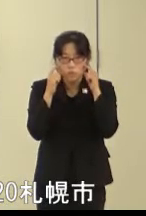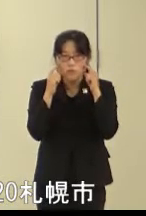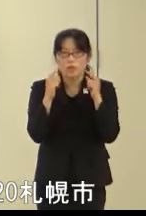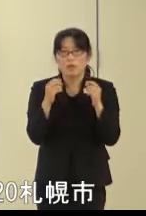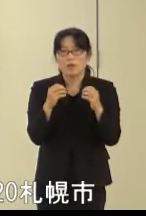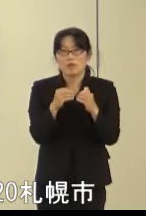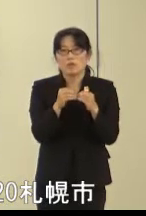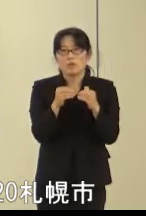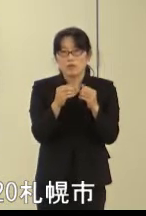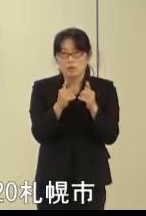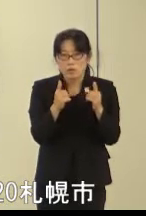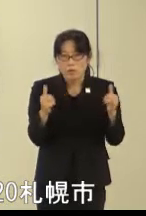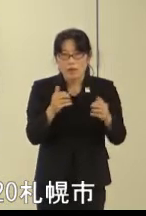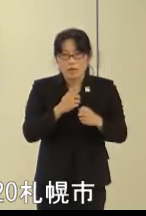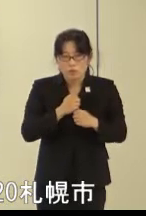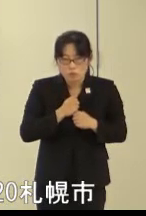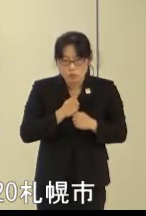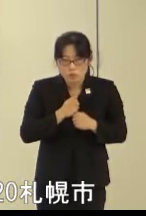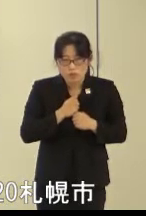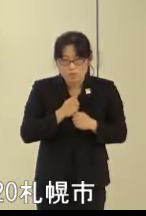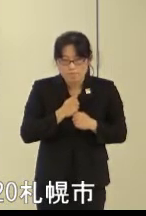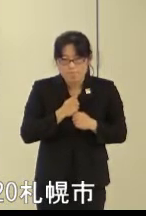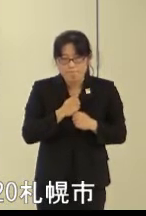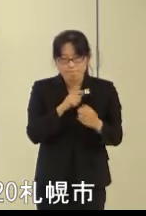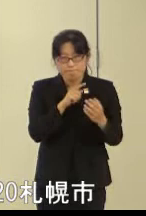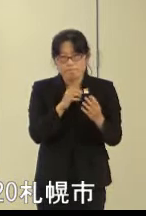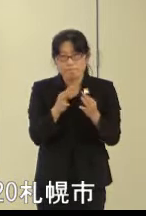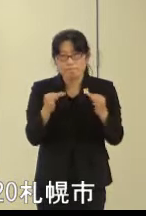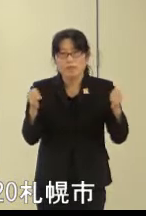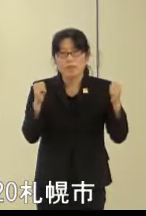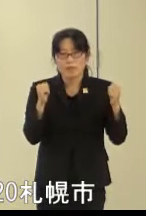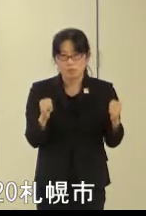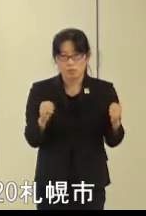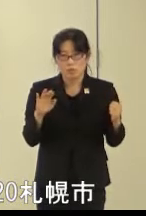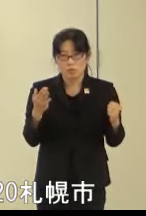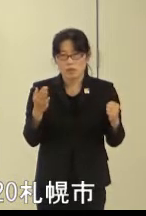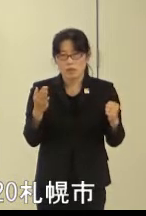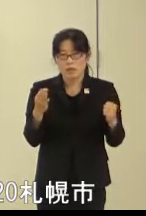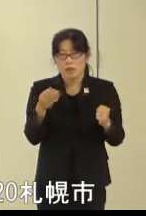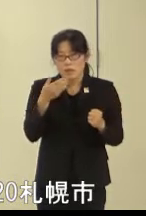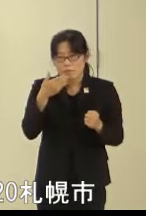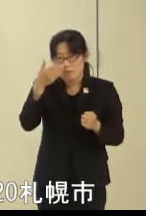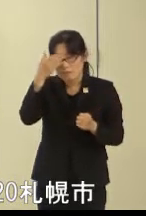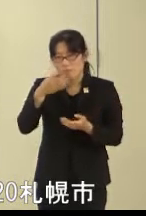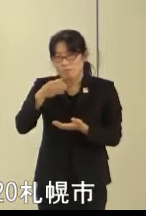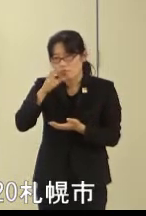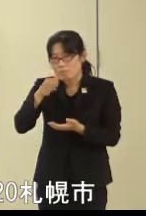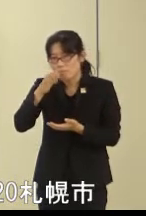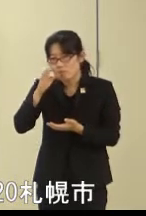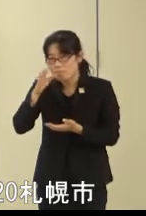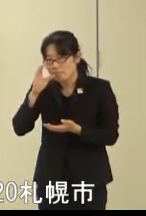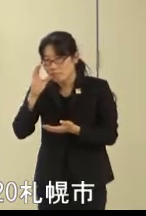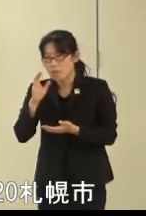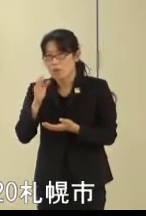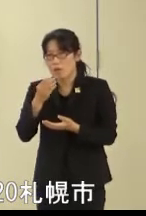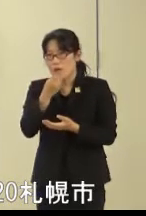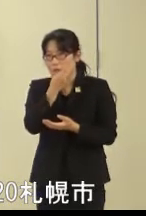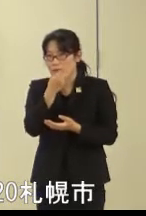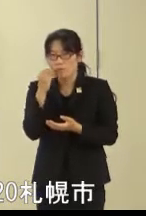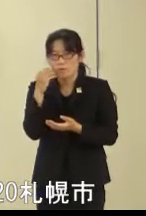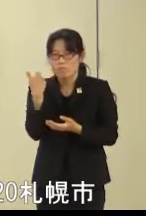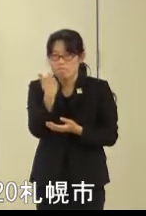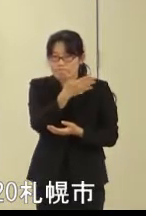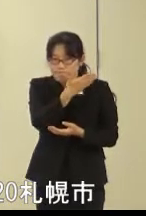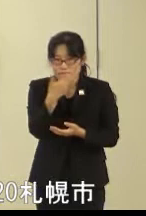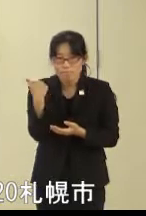注意しているようですけどだんだんお酒が入ってくるとですねマスクを外してまあるい9若者も